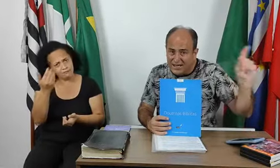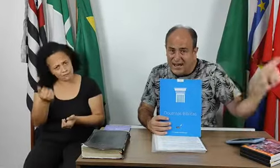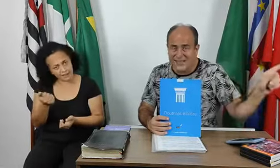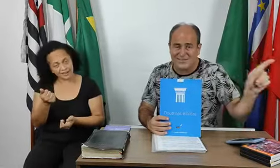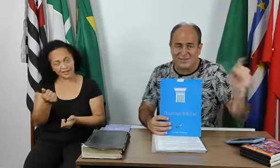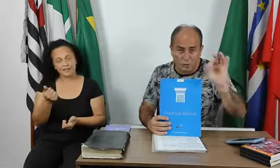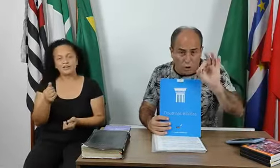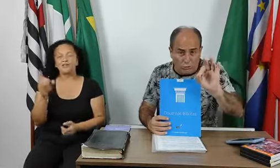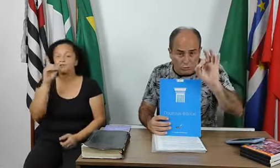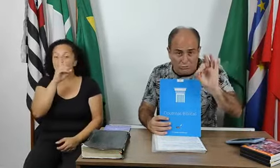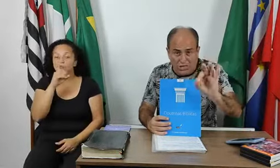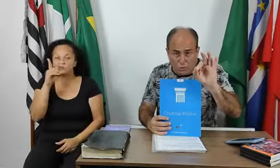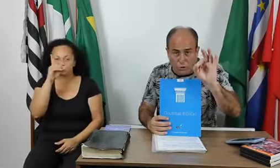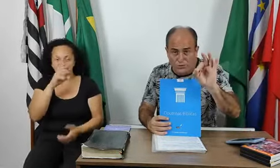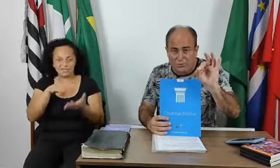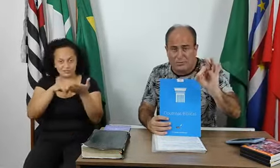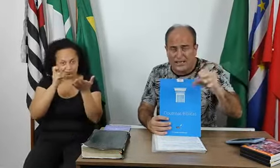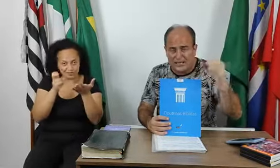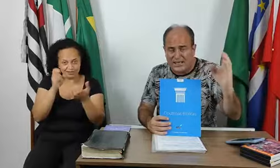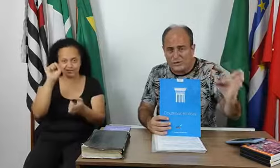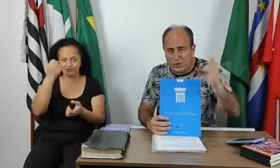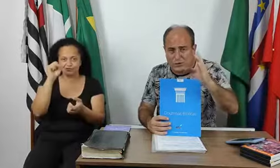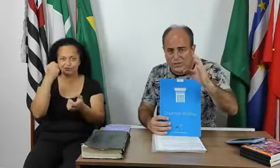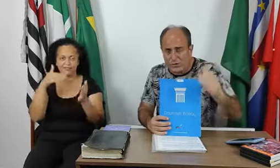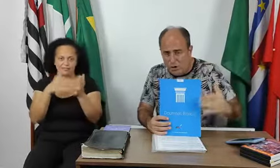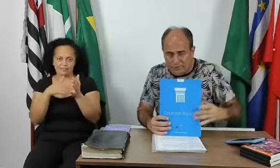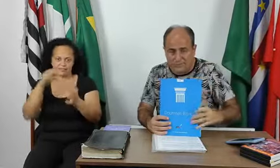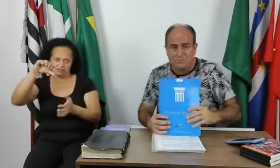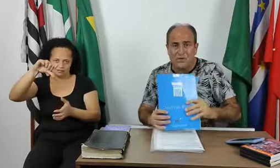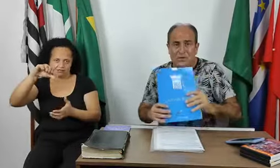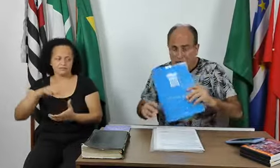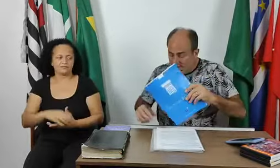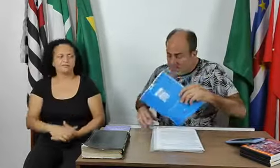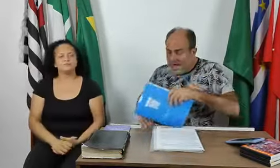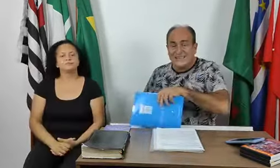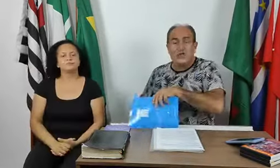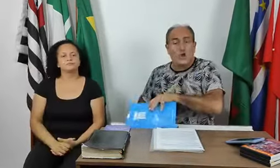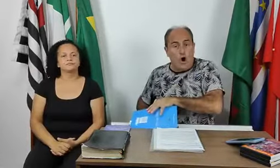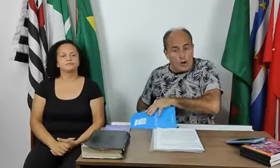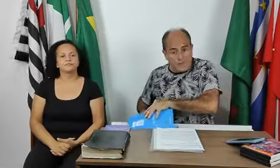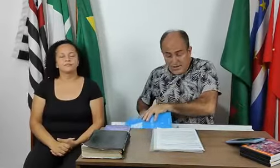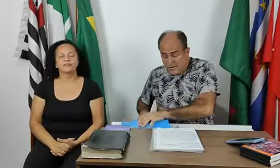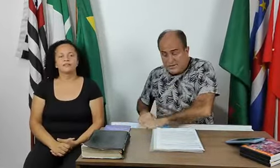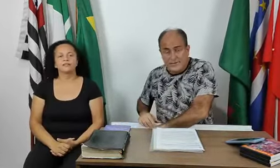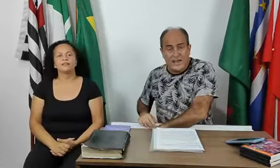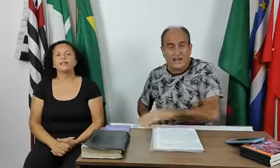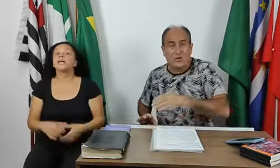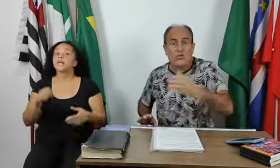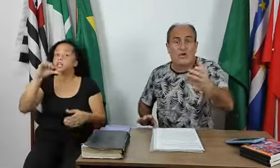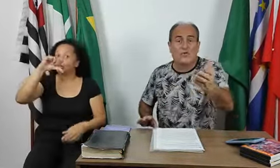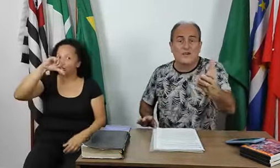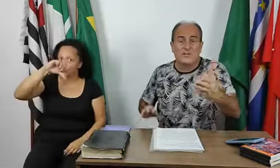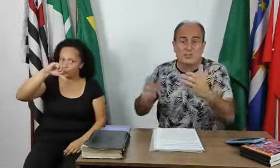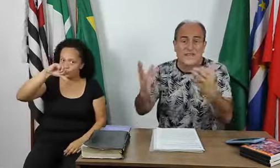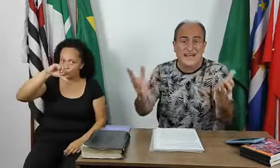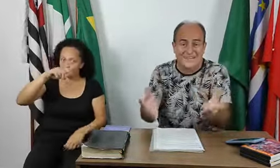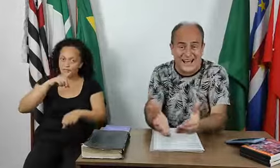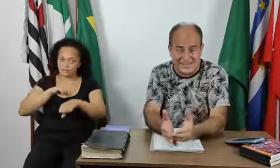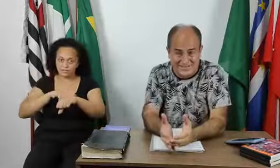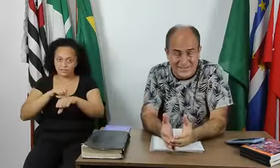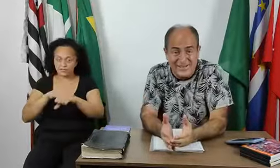essa classe, todo domingo, 8h, das 8 às 9. E às 9, está aqui um convite para